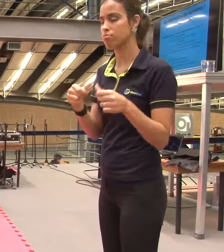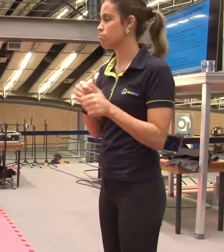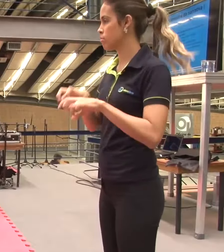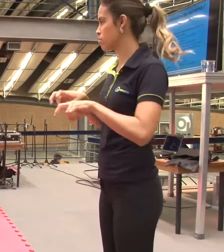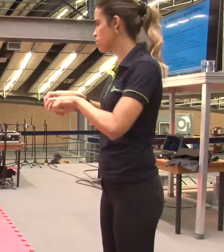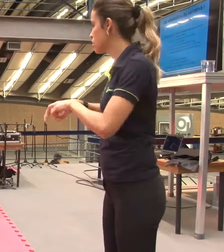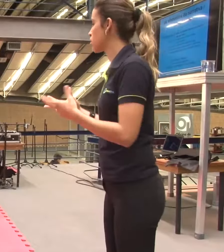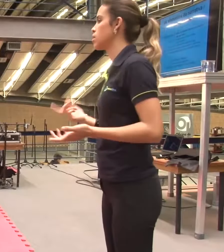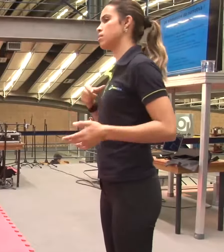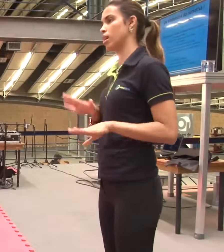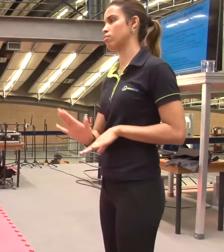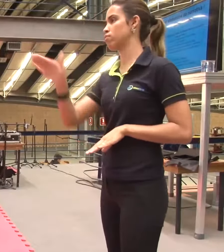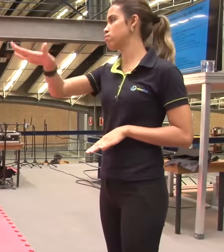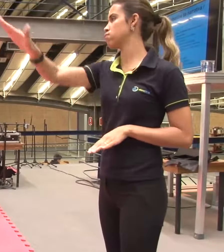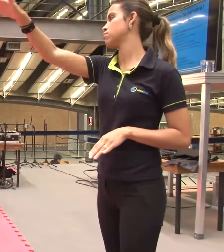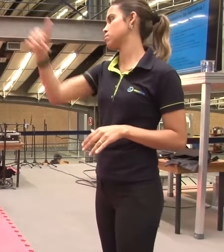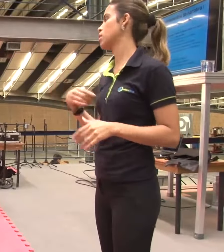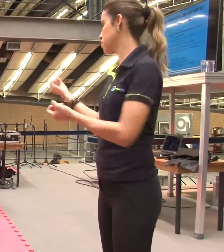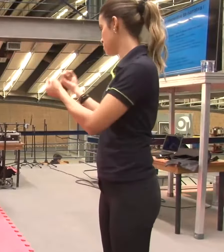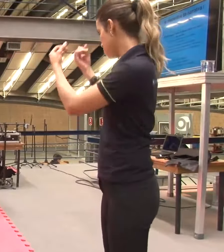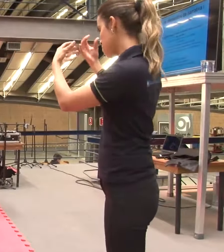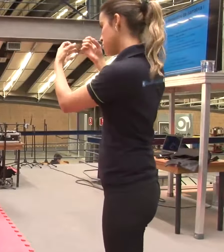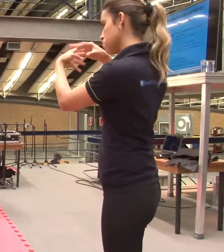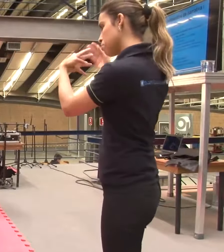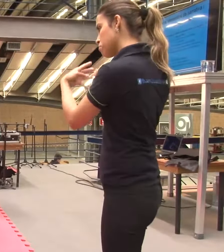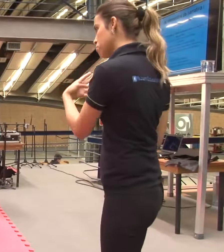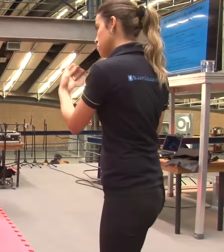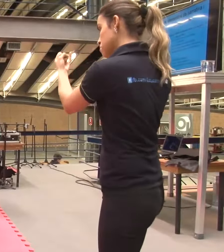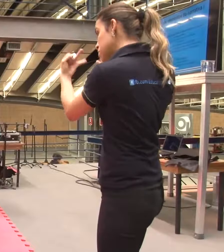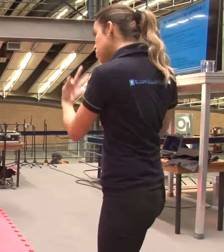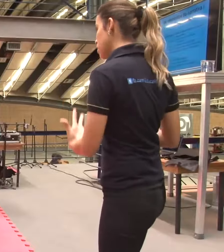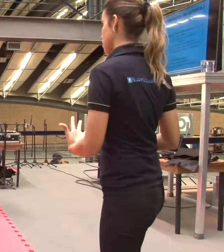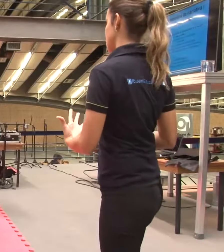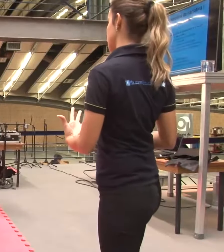assim. Tem uma rampa, blá blá blá, ele descreve.